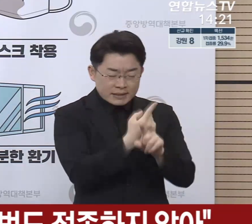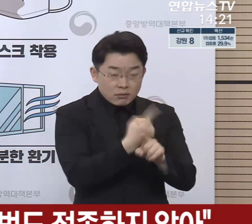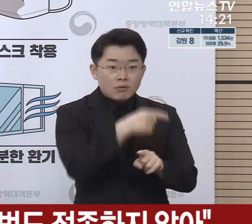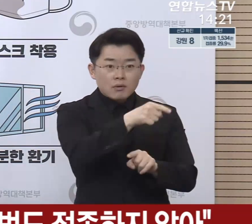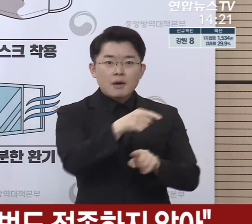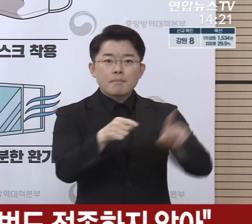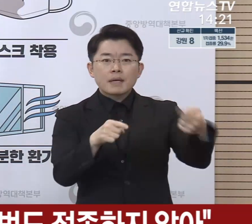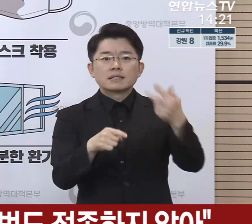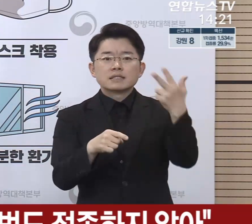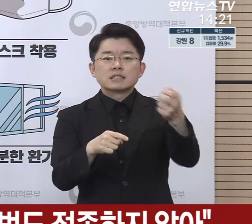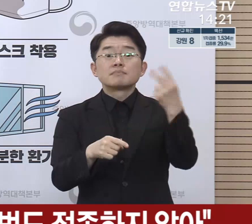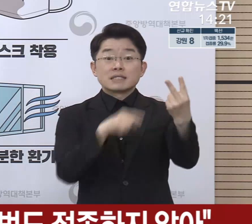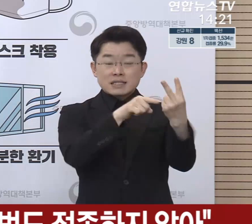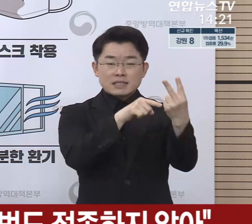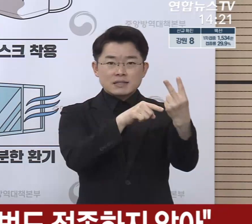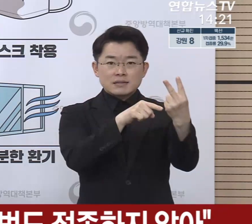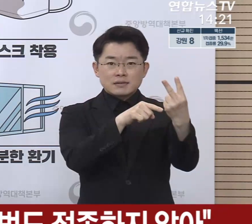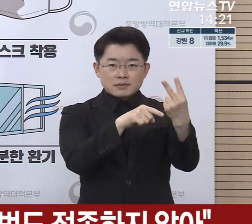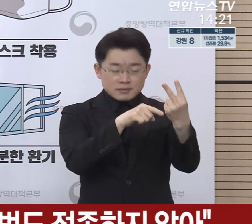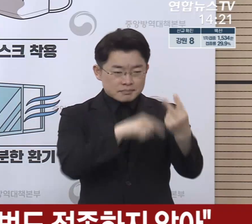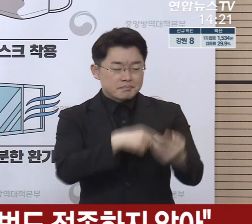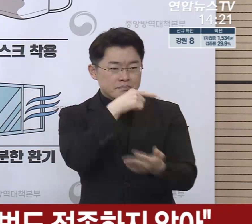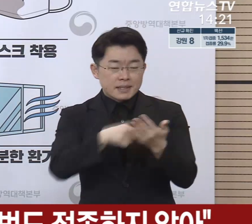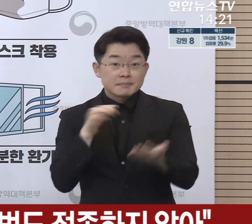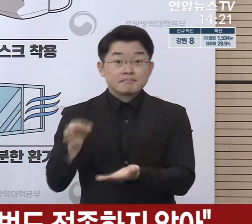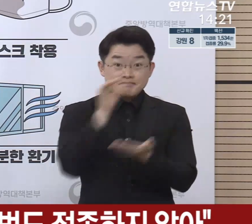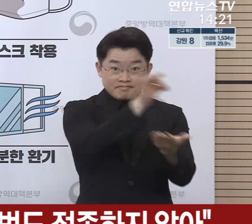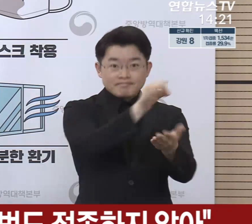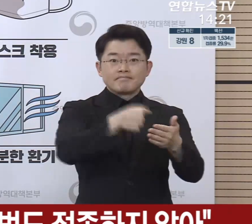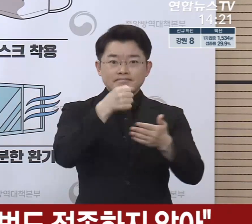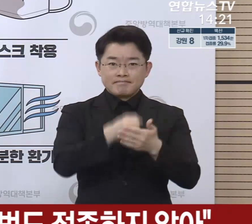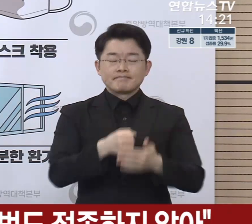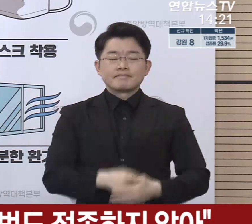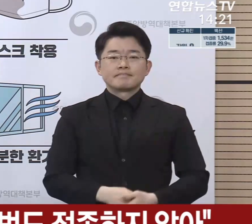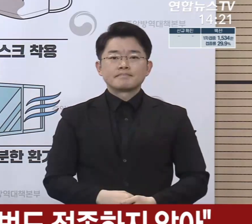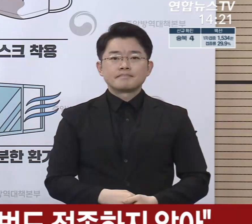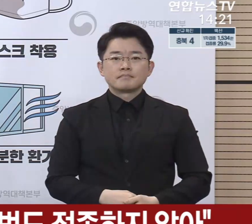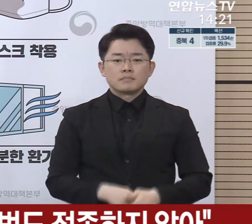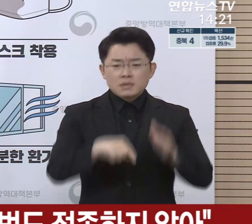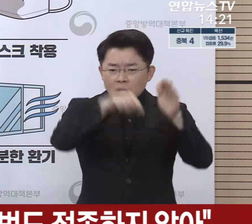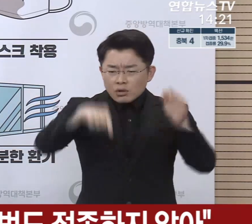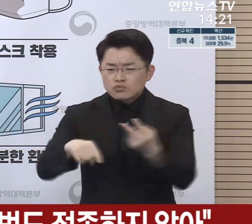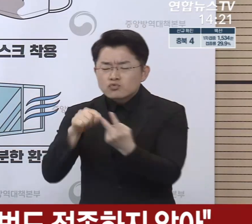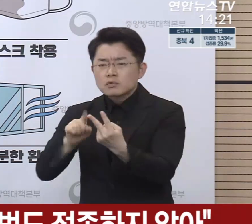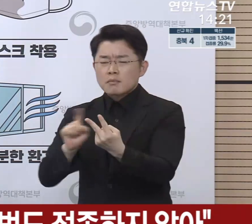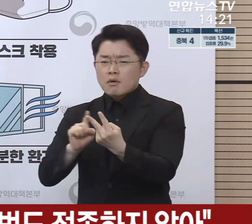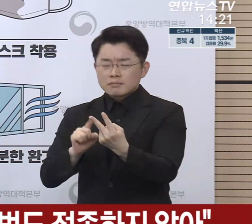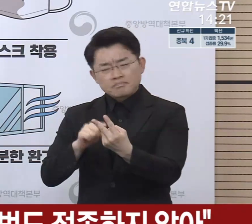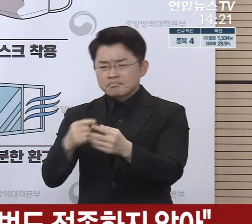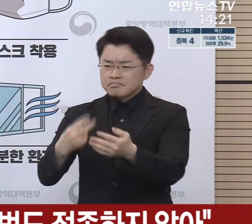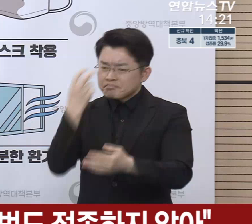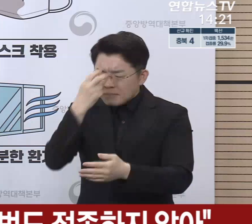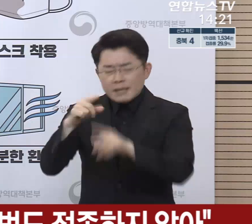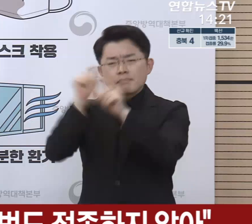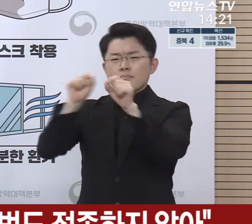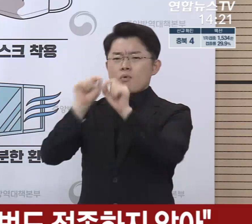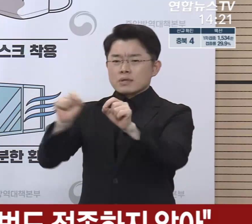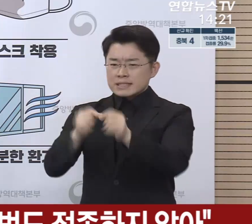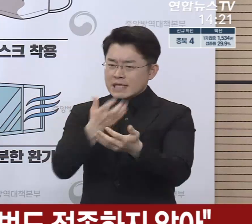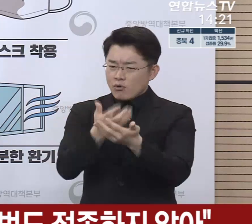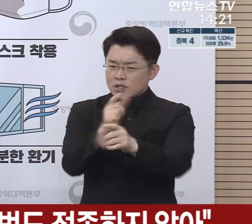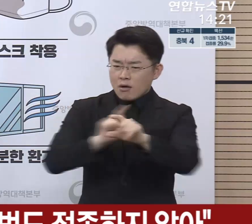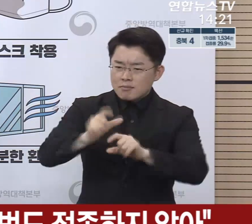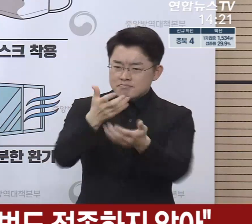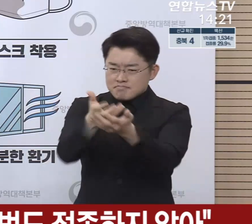총 172건에 대한 보상이 결정이 되었습니다. 한편 2건은 결정을 보류하고 자료를 보완해서